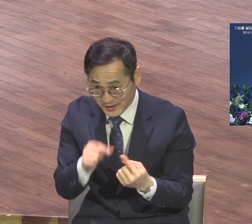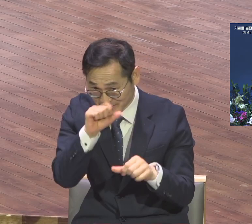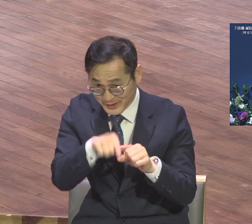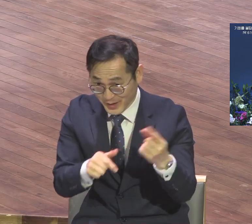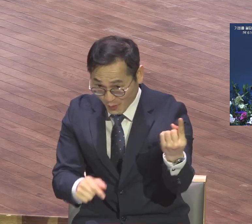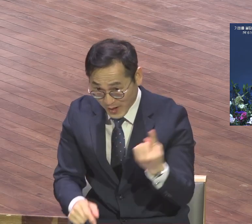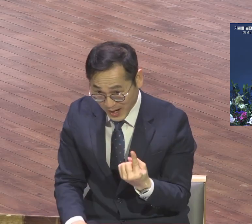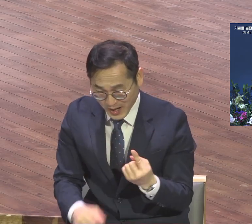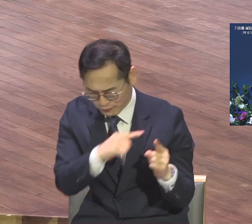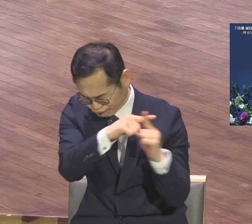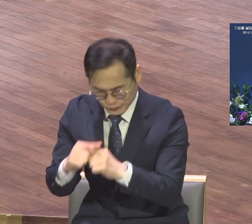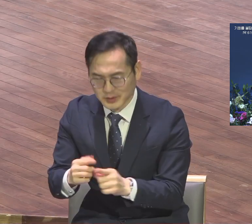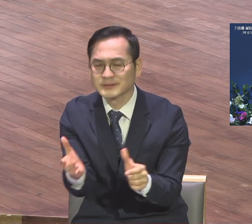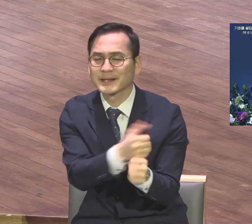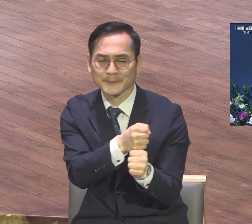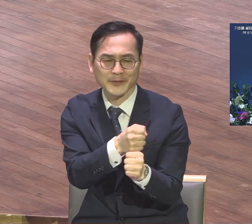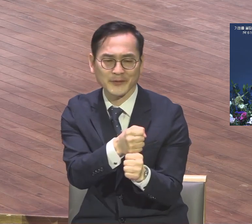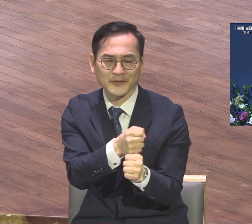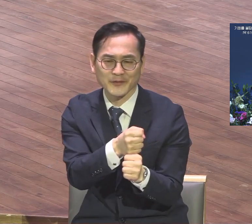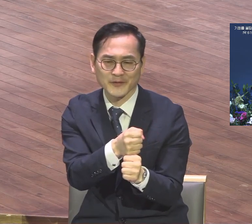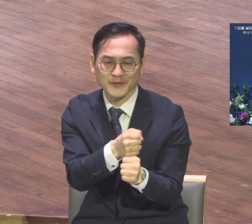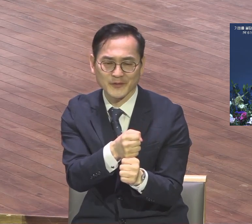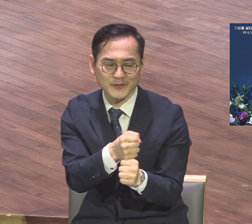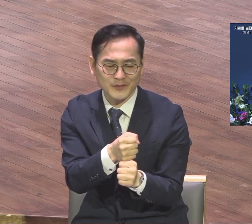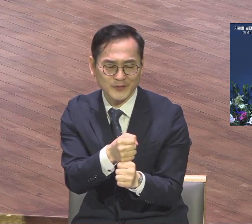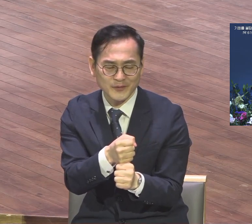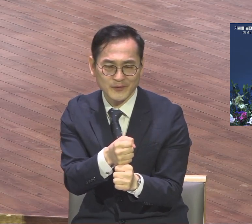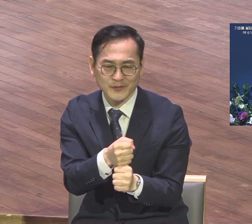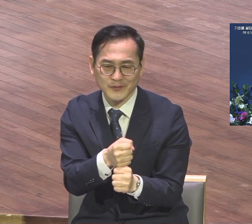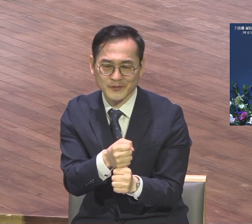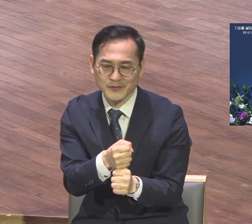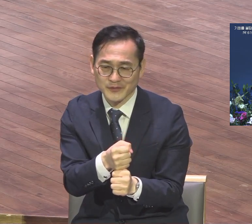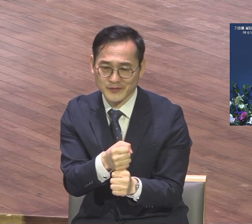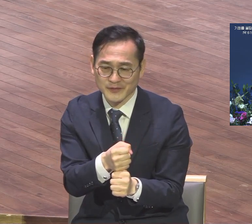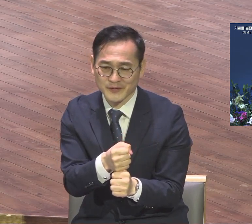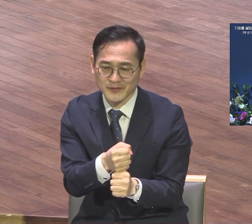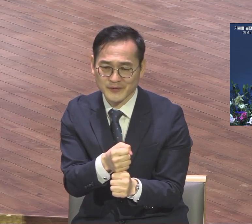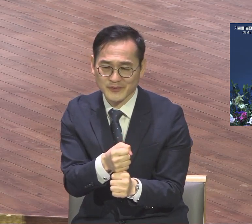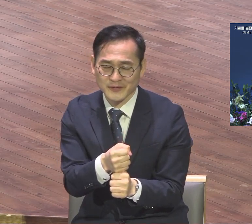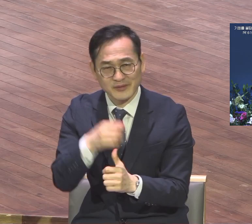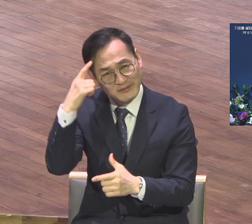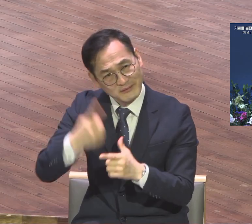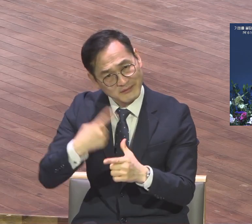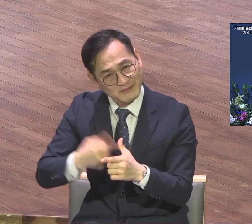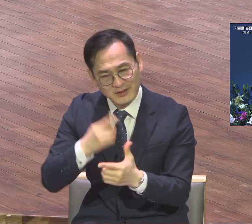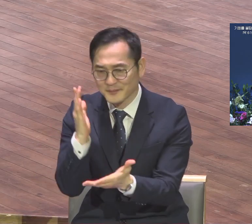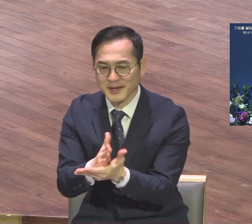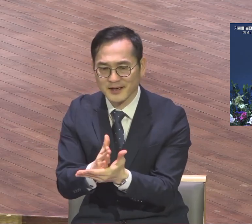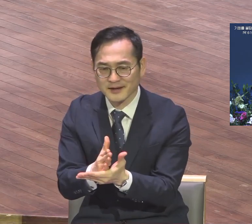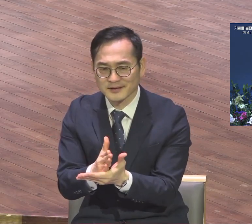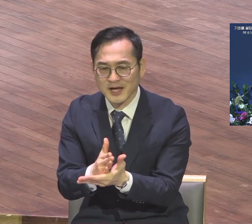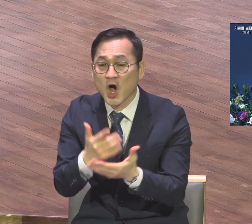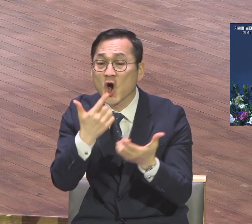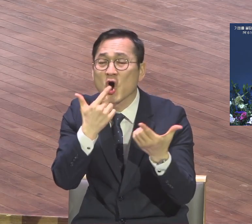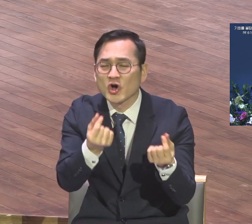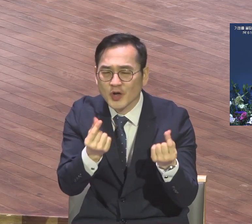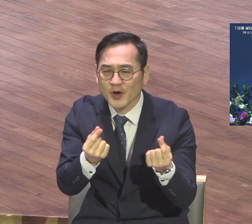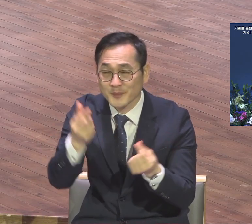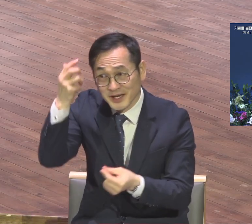이 담긴 표현이잖아요. 기회가 오면 강하게 잡아라. 영적인 삶도 마찬가지예요.